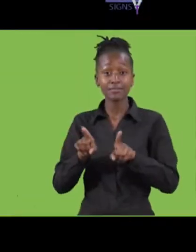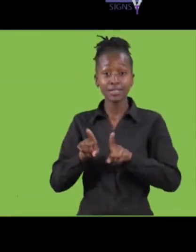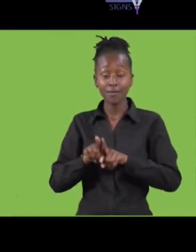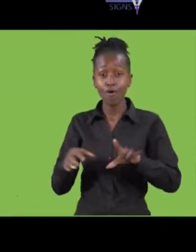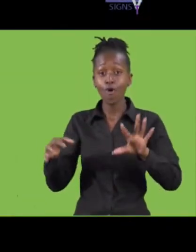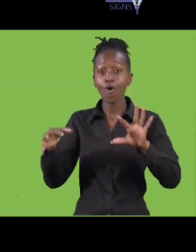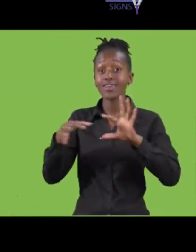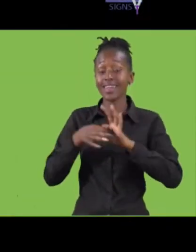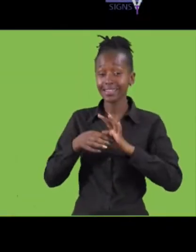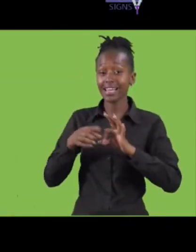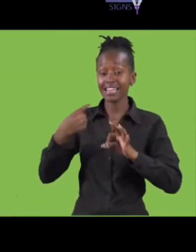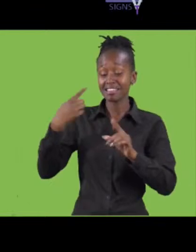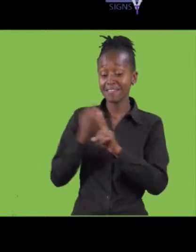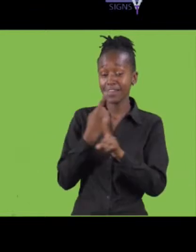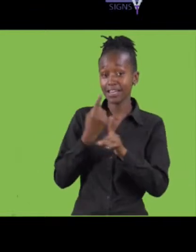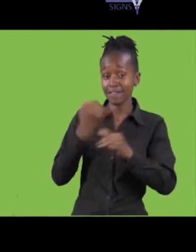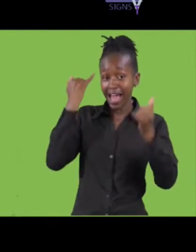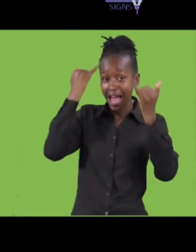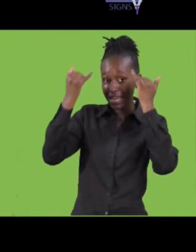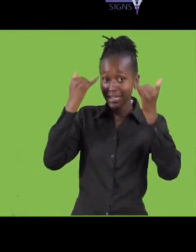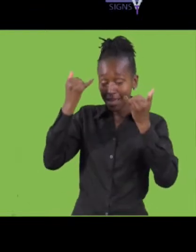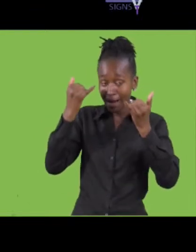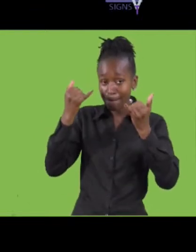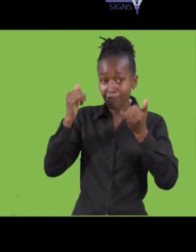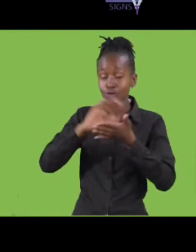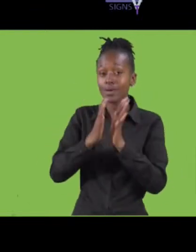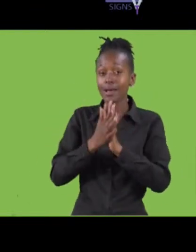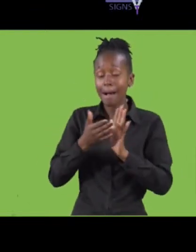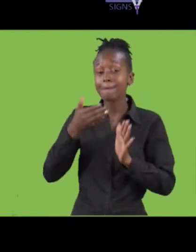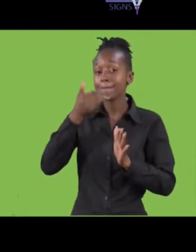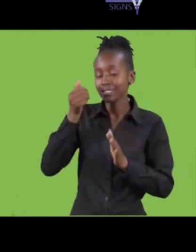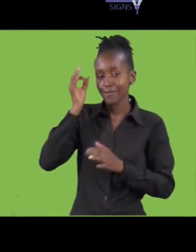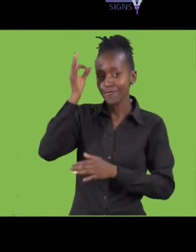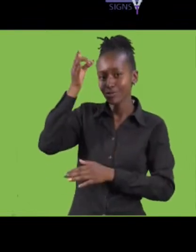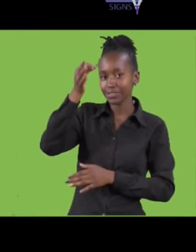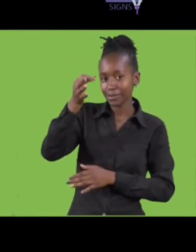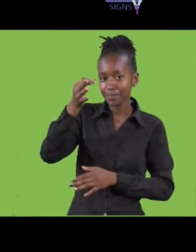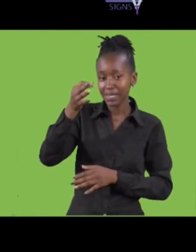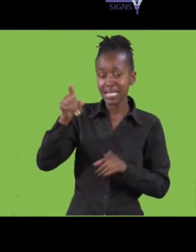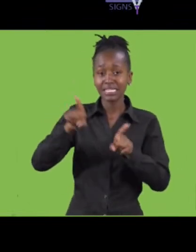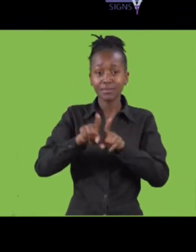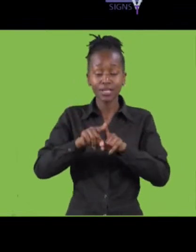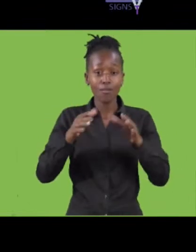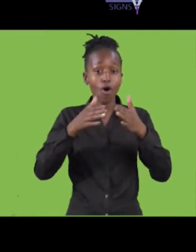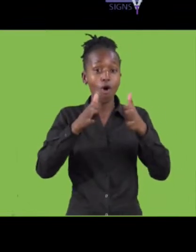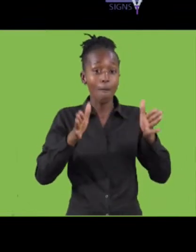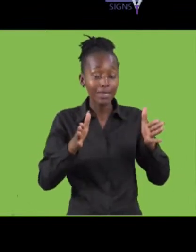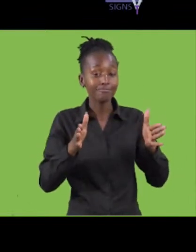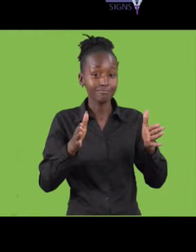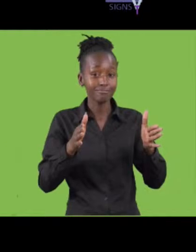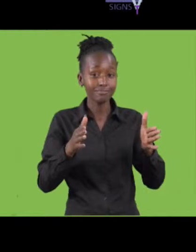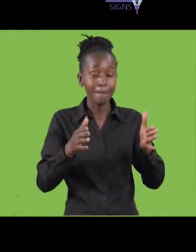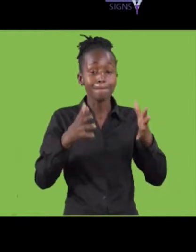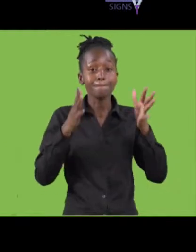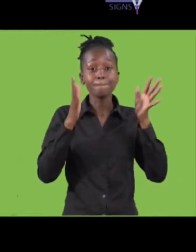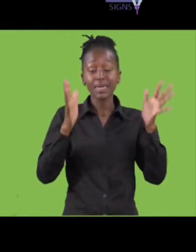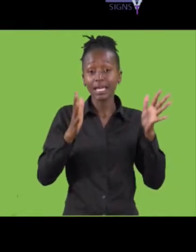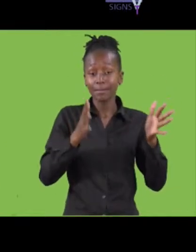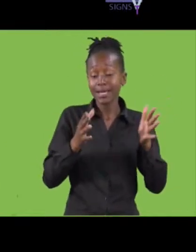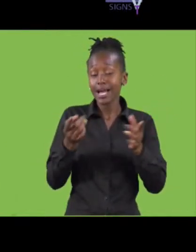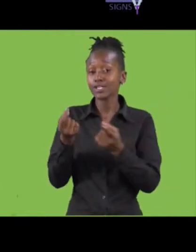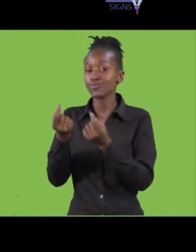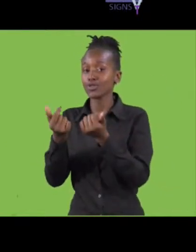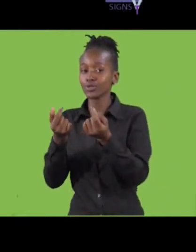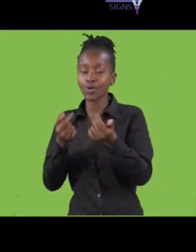Wacha tukusanye umbali kwa kuunganisha zamani zetu na mustakabali bora. Wacha tufungue milango mikubwa kwa